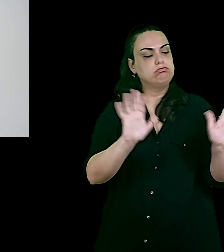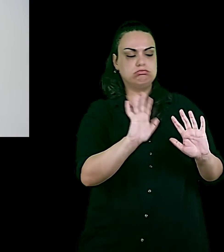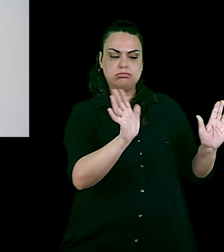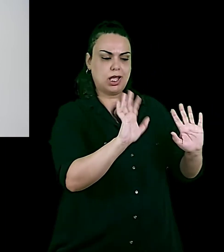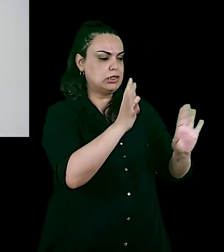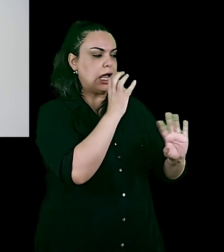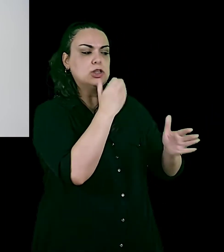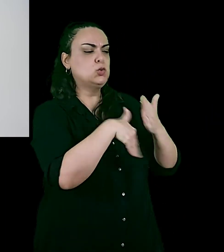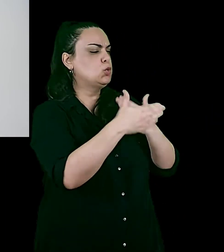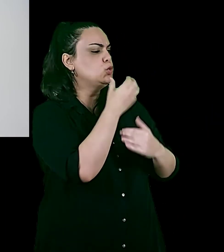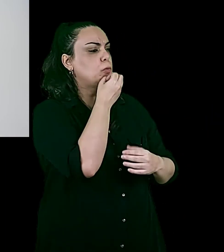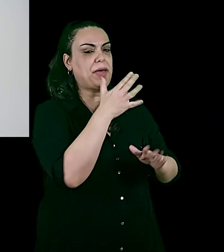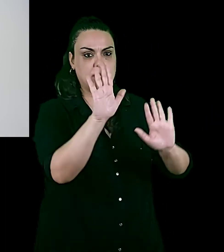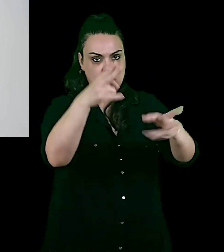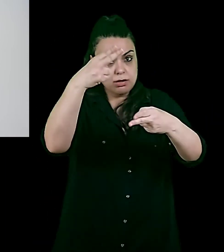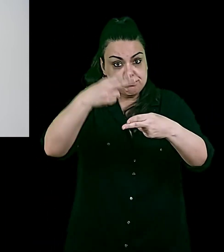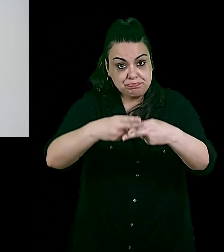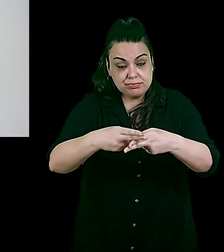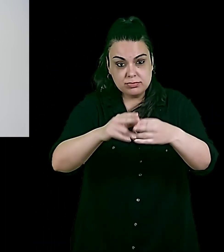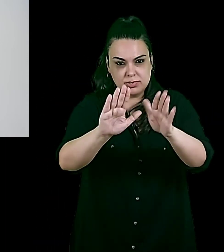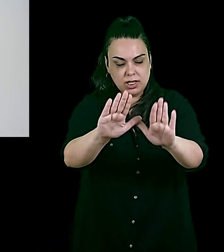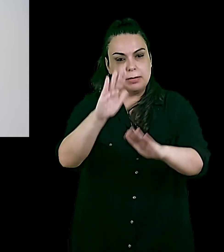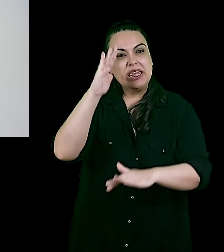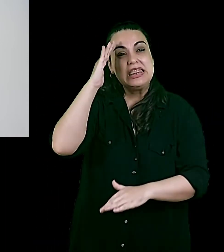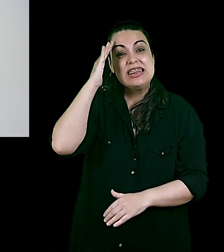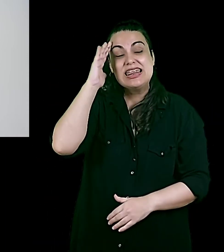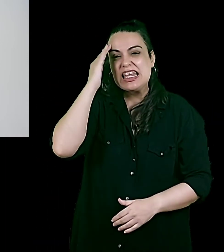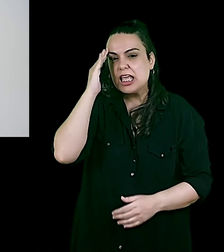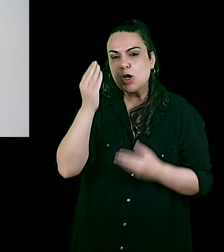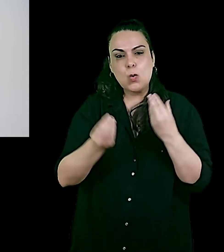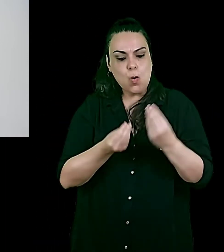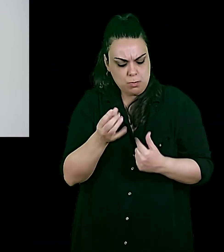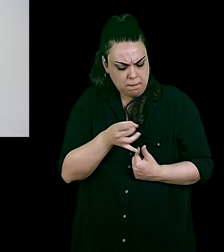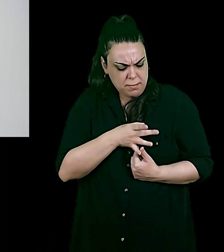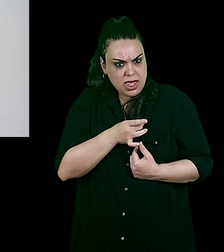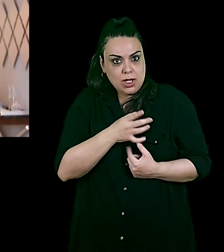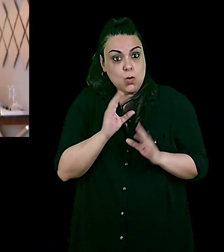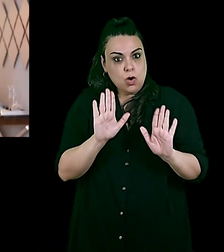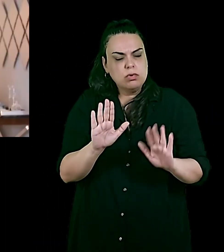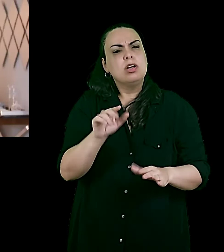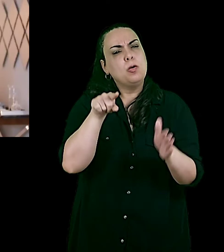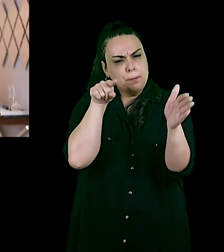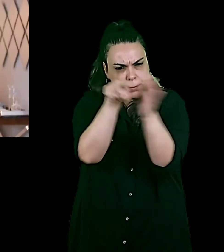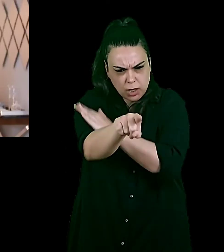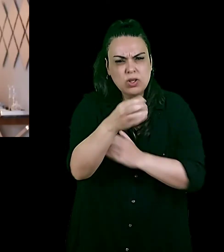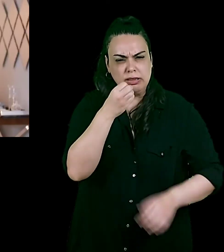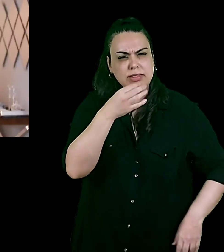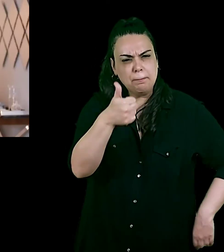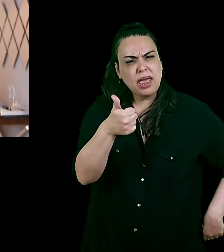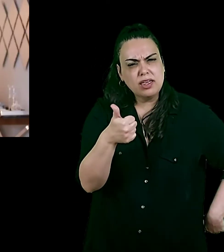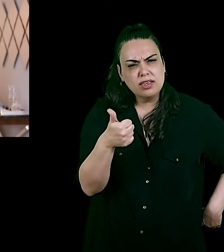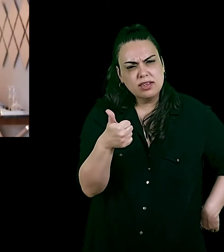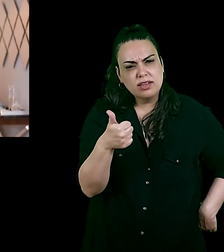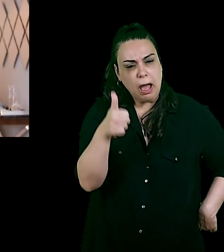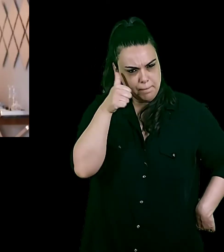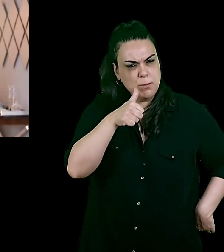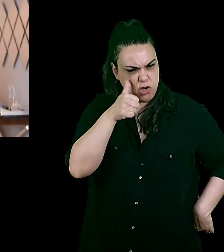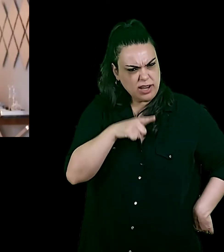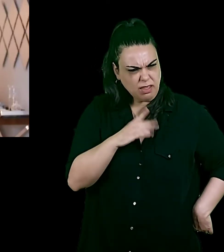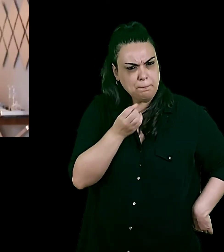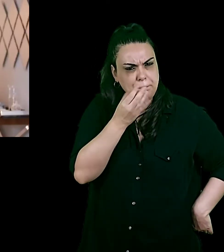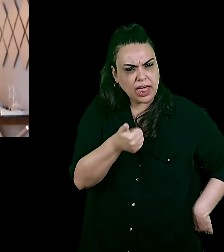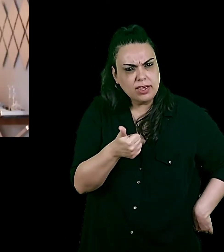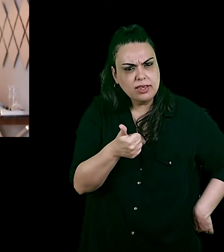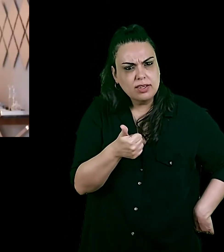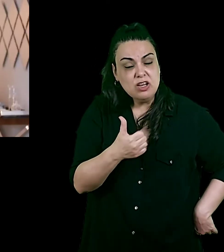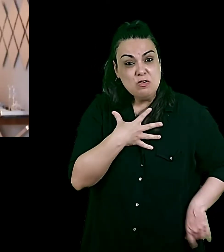tudo bem. Agora vamos dar uma pausa aqui para a gente entender como é que a gente vai com medo mesmo. Tava tudo bem, gente? Um